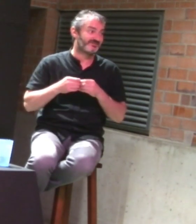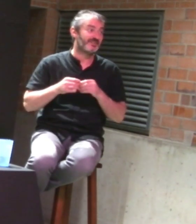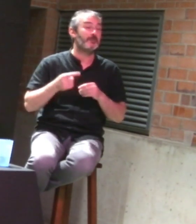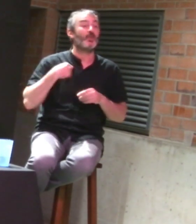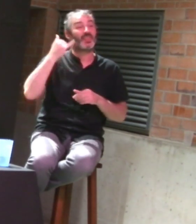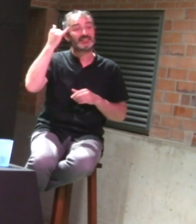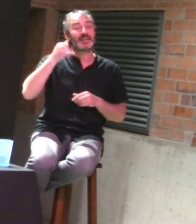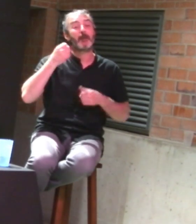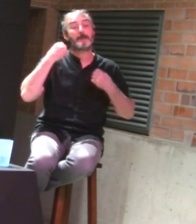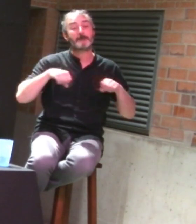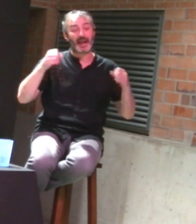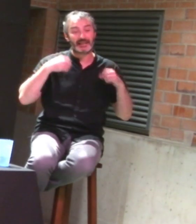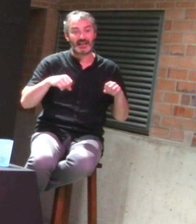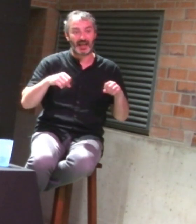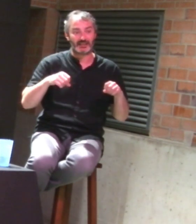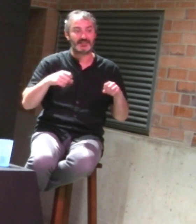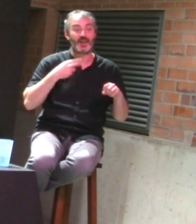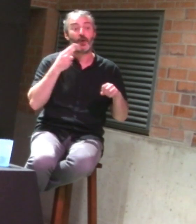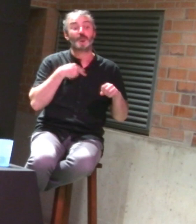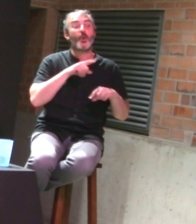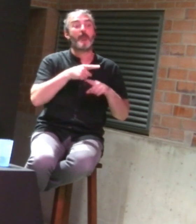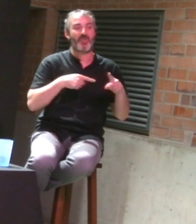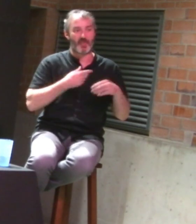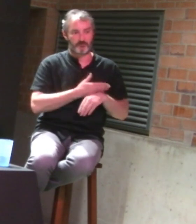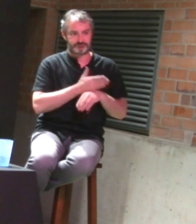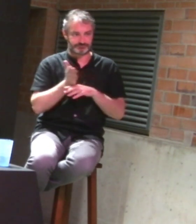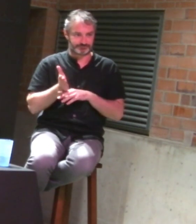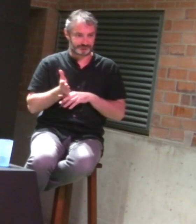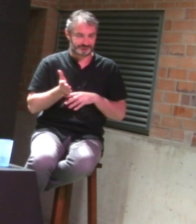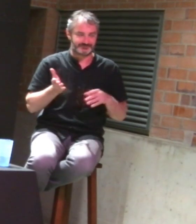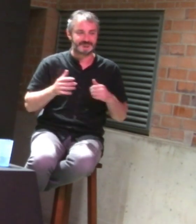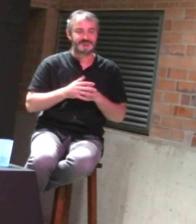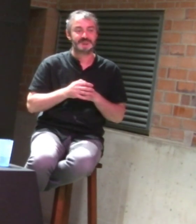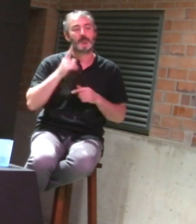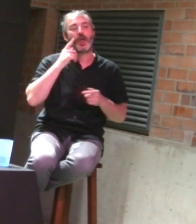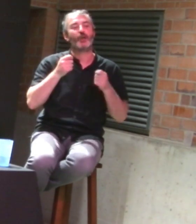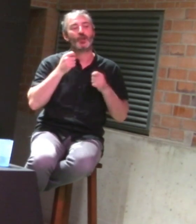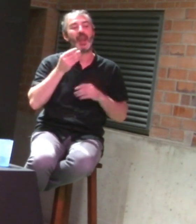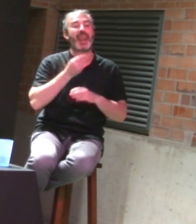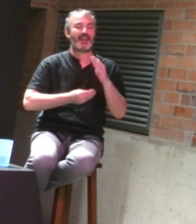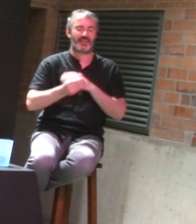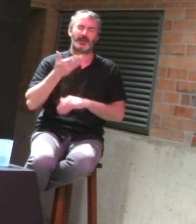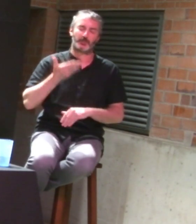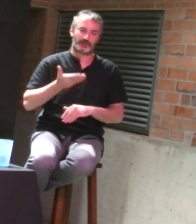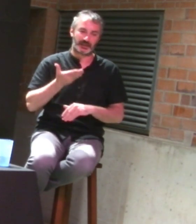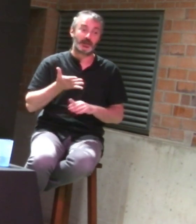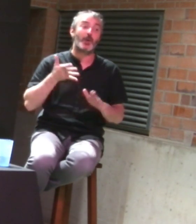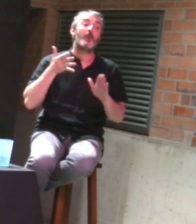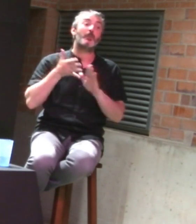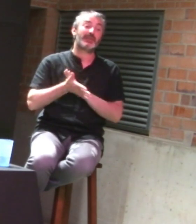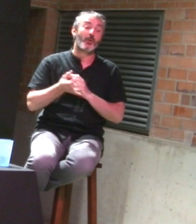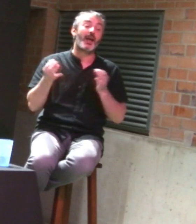idealistes pràctics amb un fort llavor Martibanya tornen a fer campanyes de control de natalitat. Això és molt important perquè